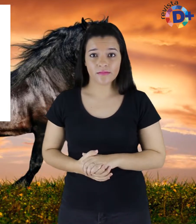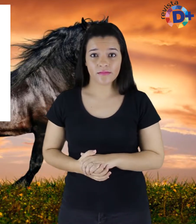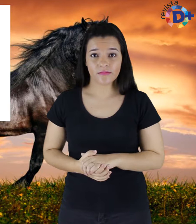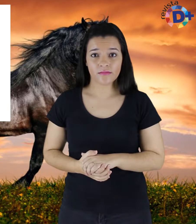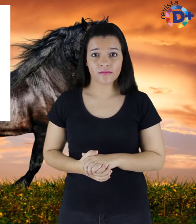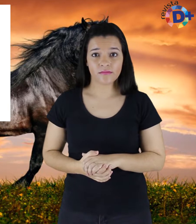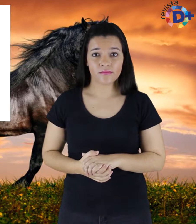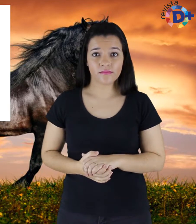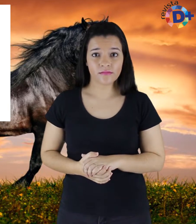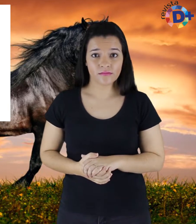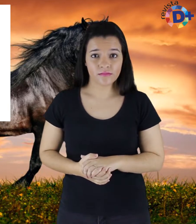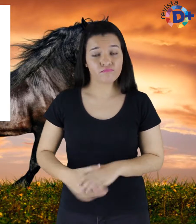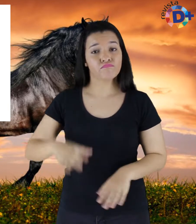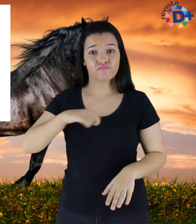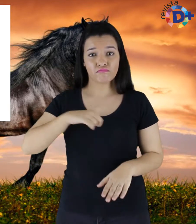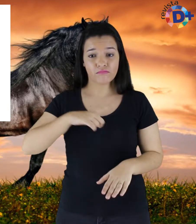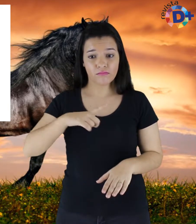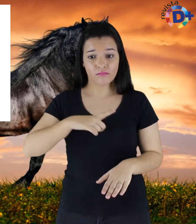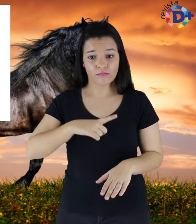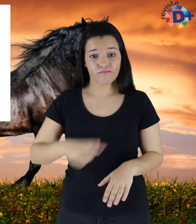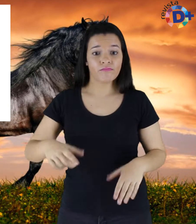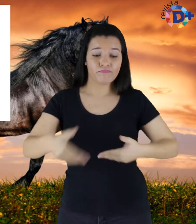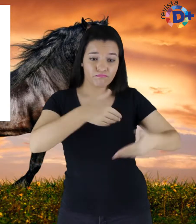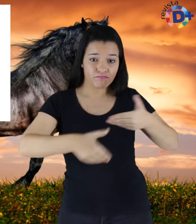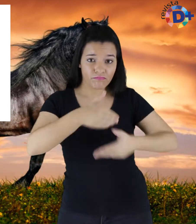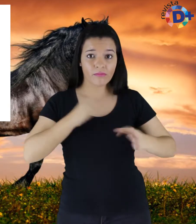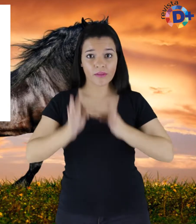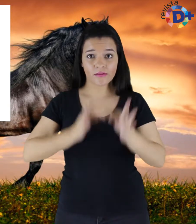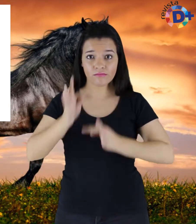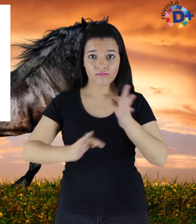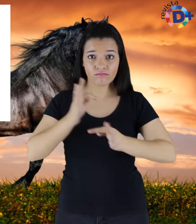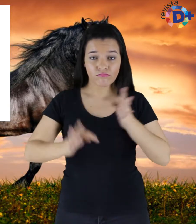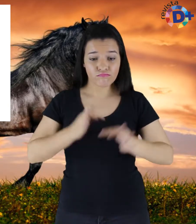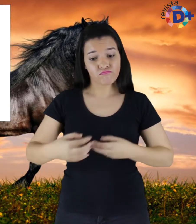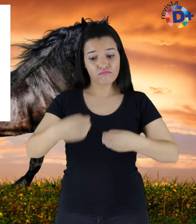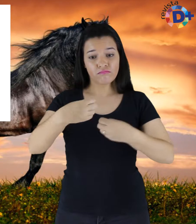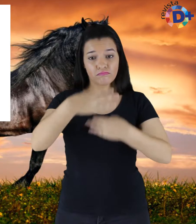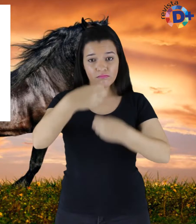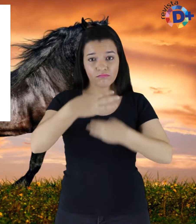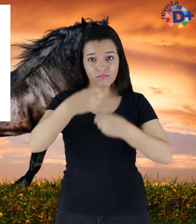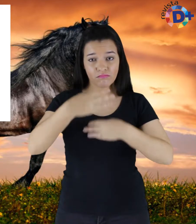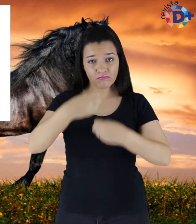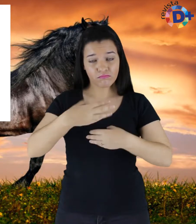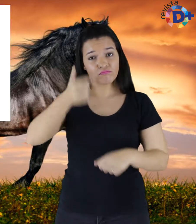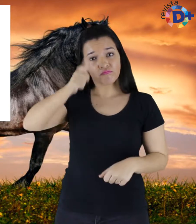consideradas como um conjunto de técnicas relativas às terapias utilizando